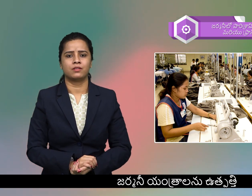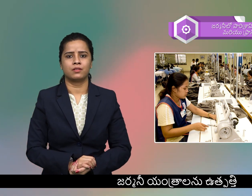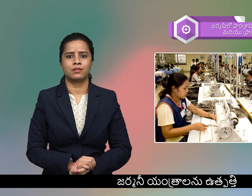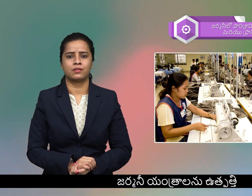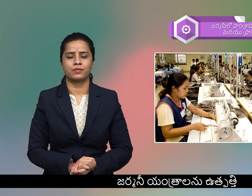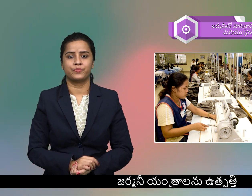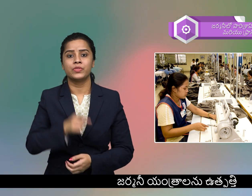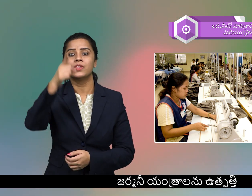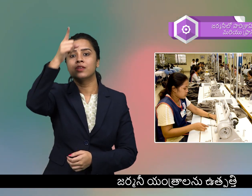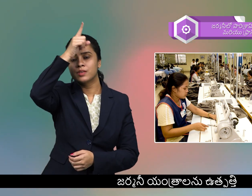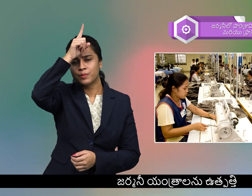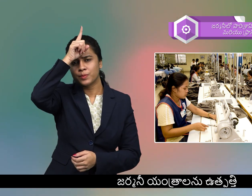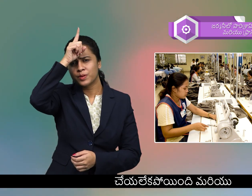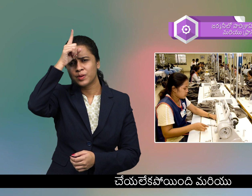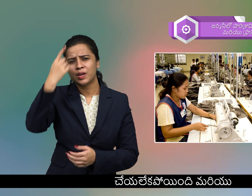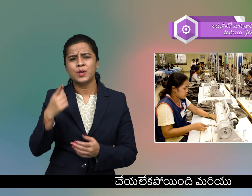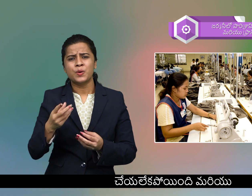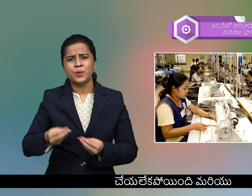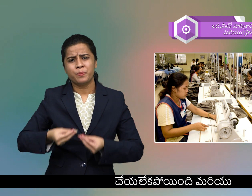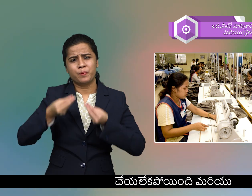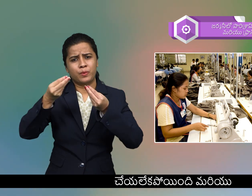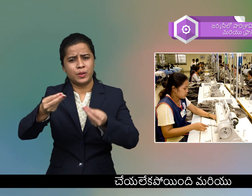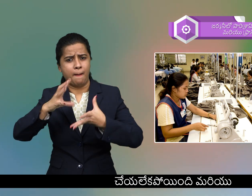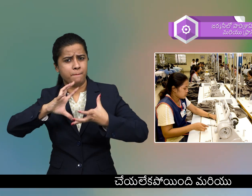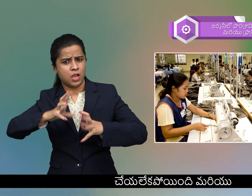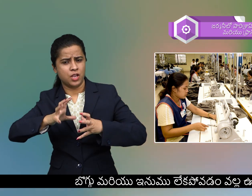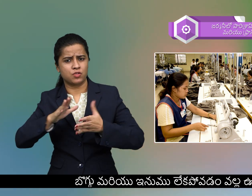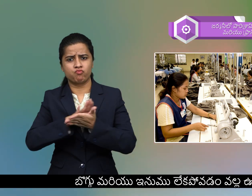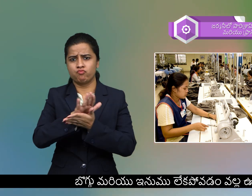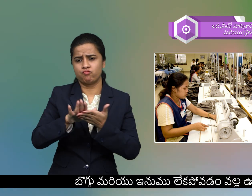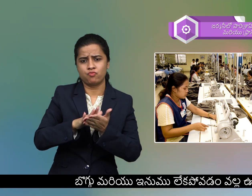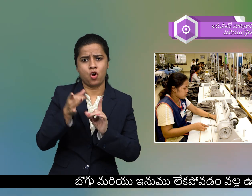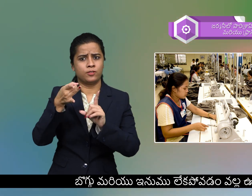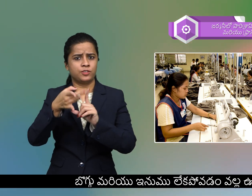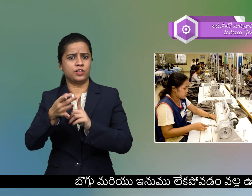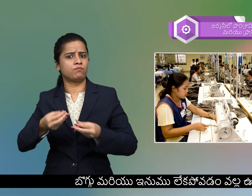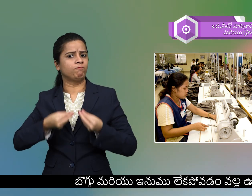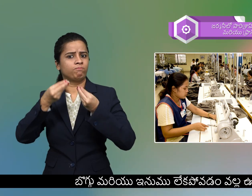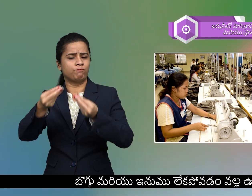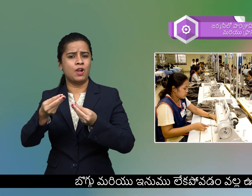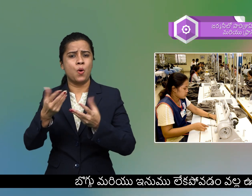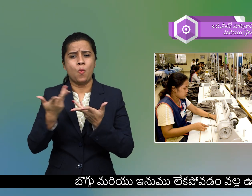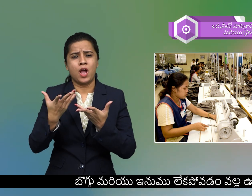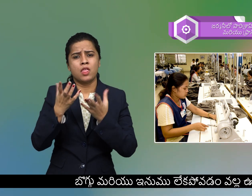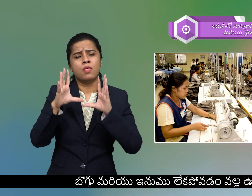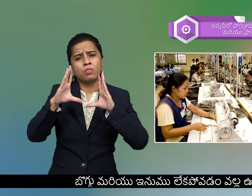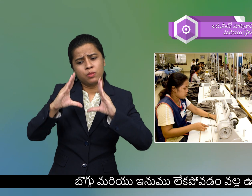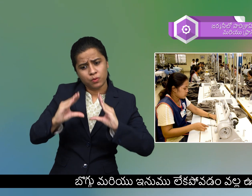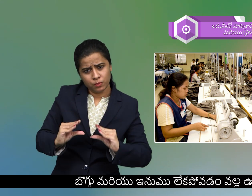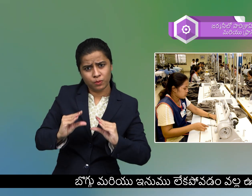జర్మనీ యంత్రాలను ఉత్పత్తి చేయలేకపోయింది మరియు బొగ్గు మరియు ఇనుము లేకపోవడం వల్ల ఉక్కు,